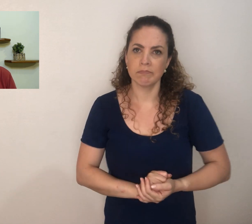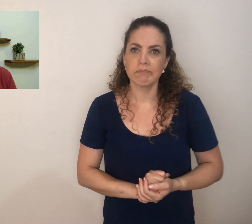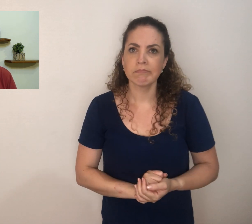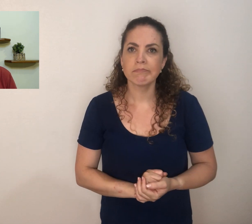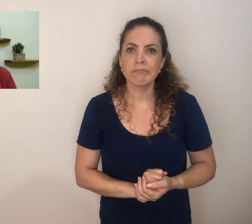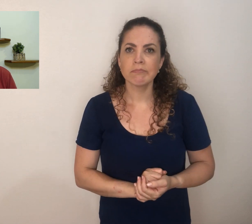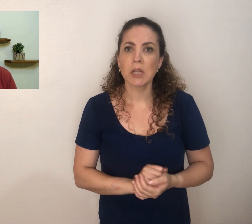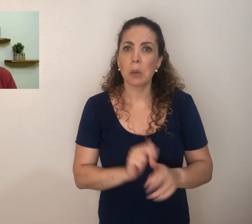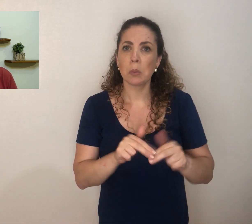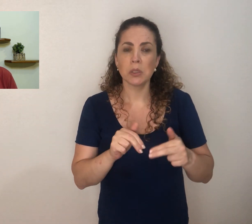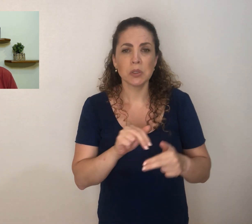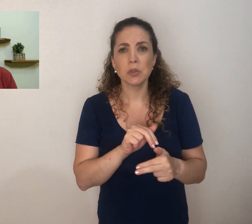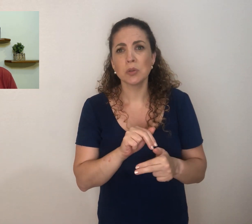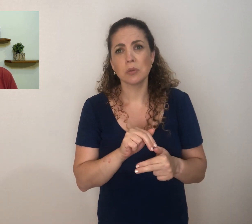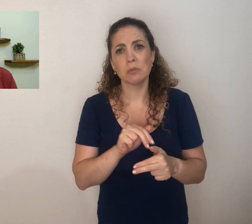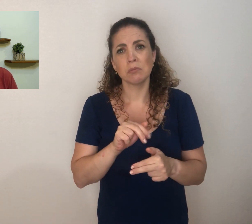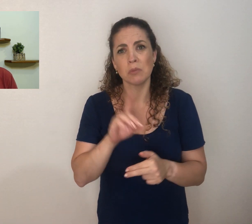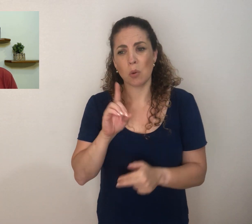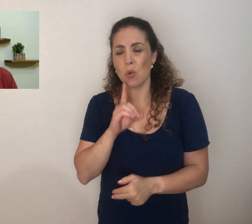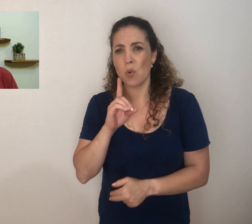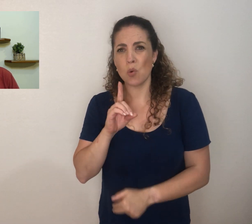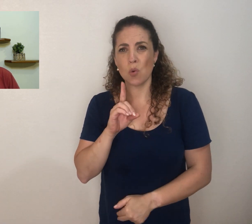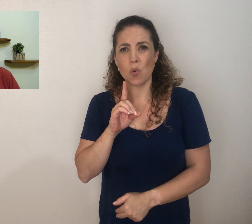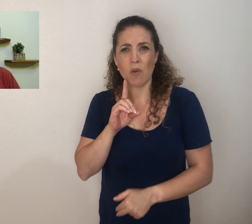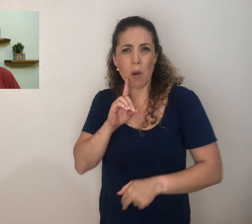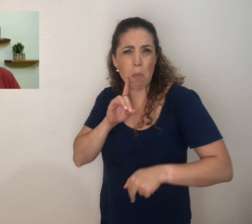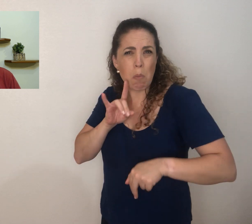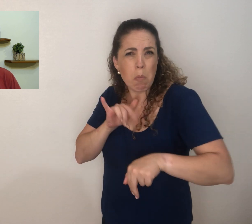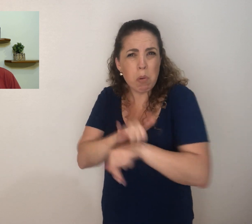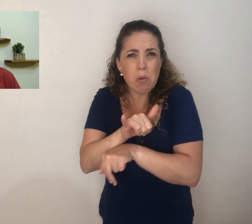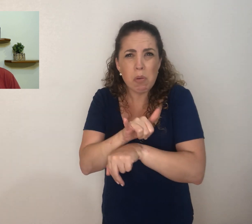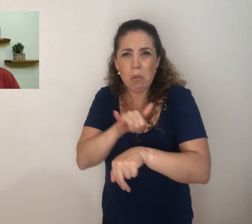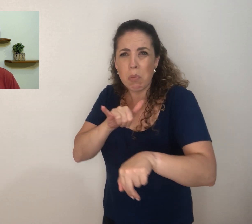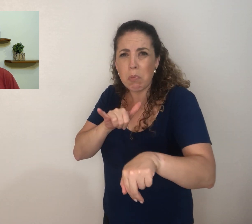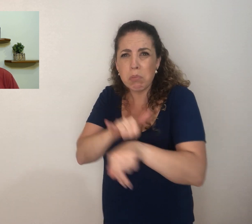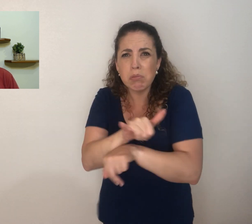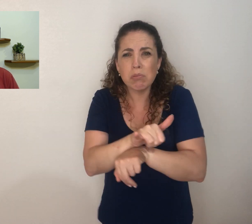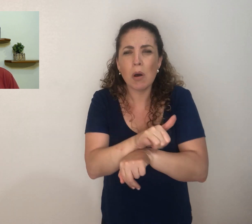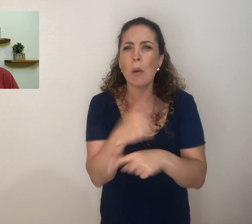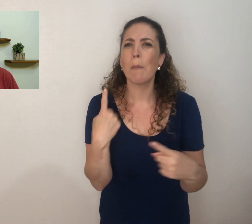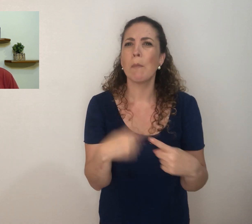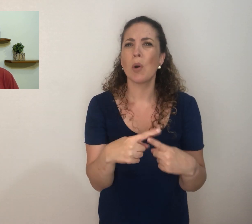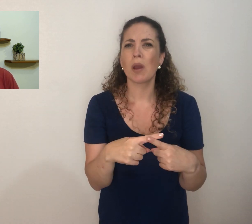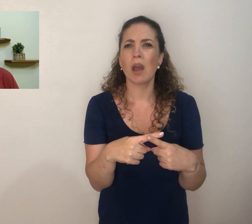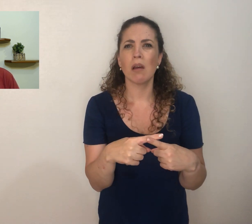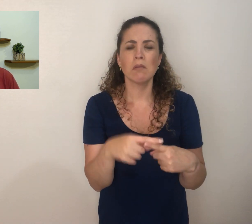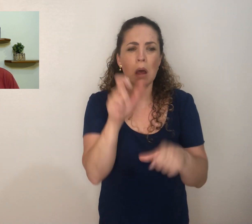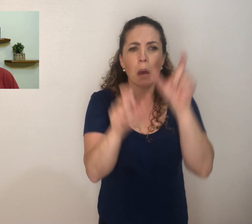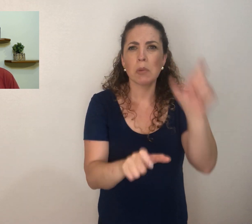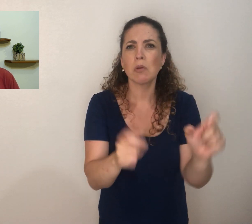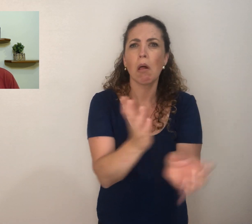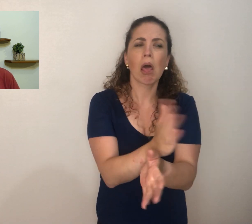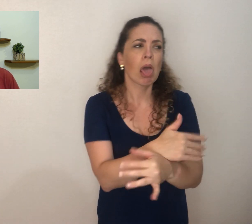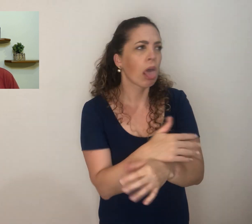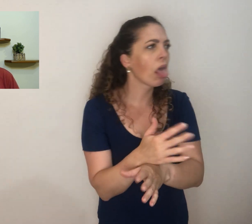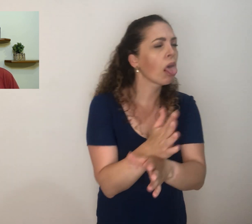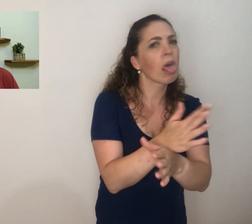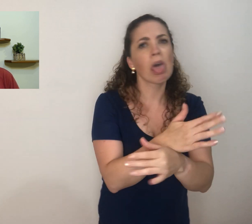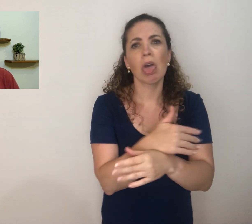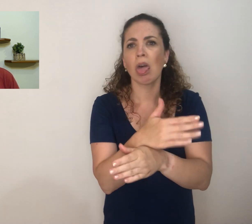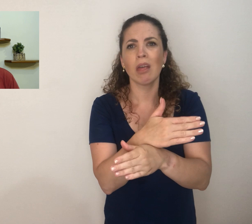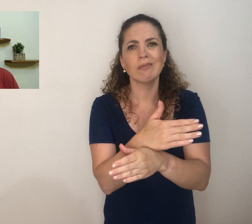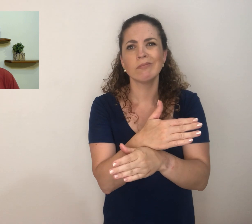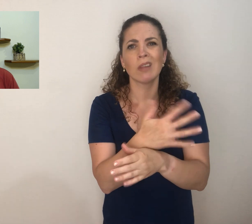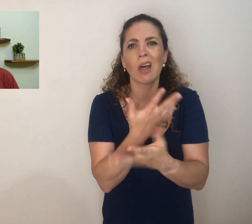com todo engano de injustiça aos que perecem, porque não acolherão o amor da